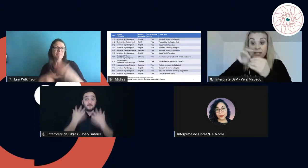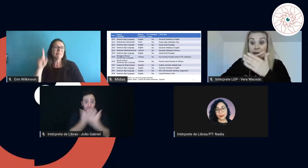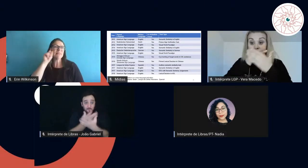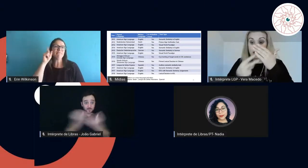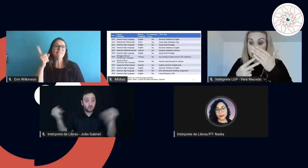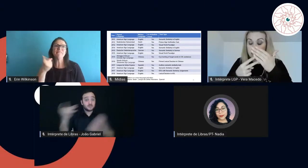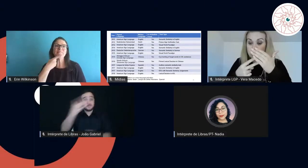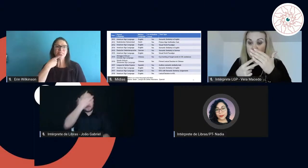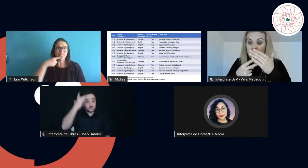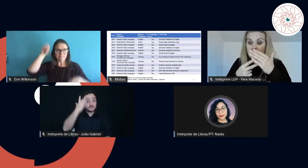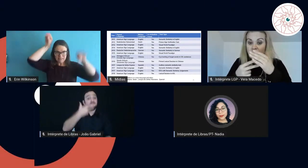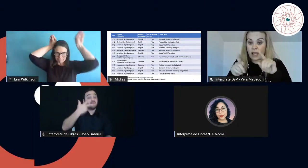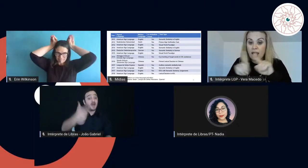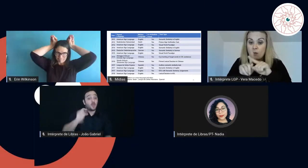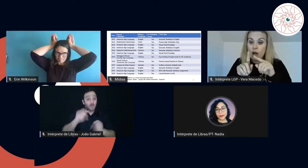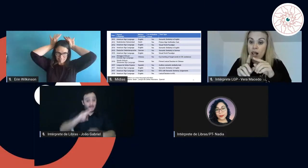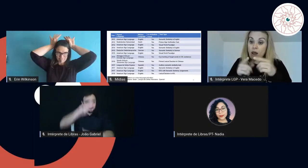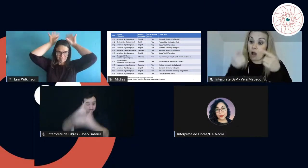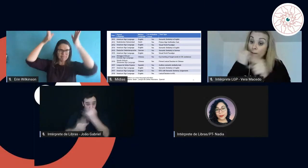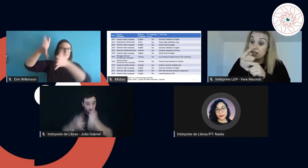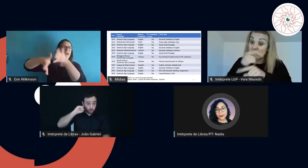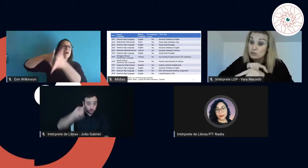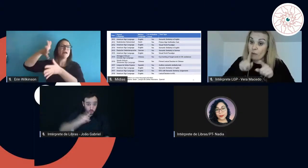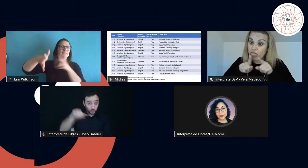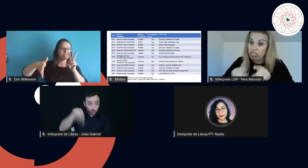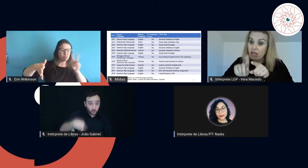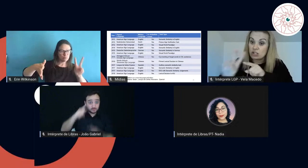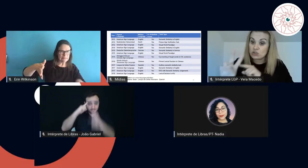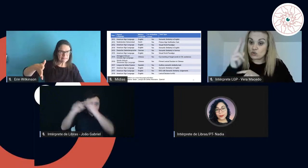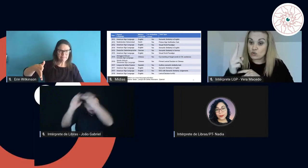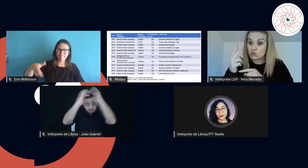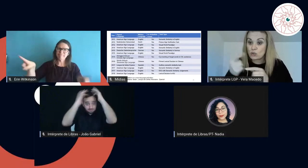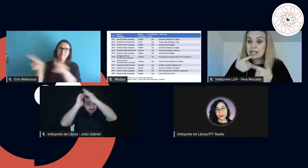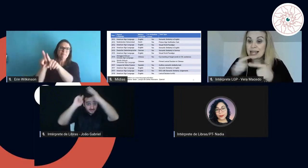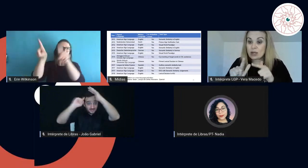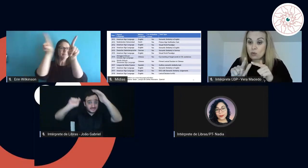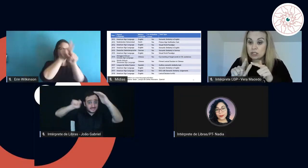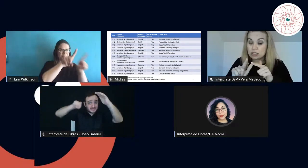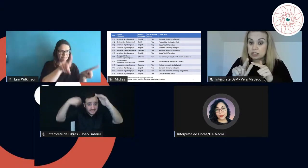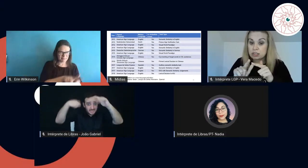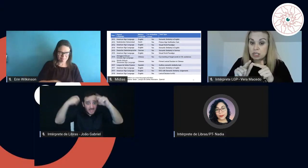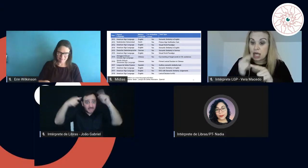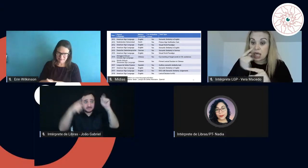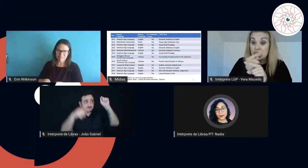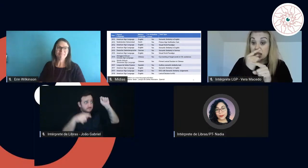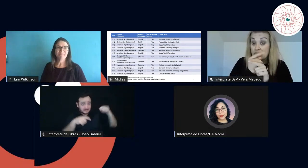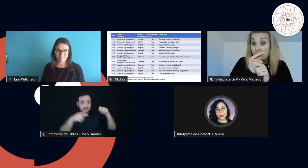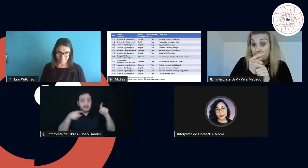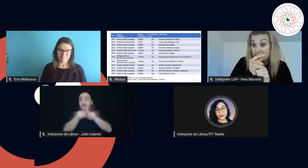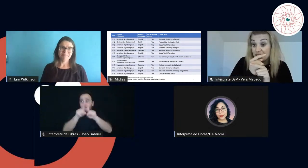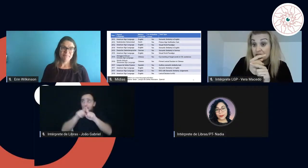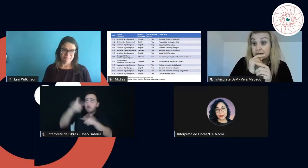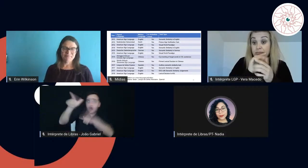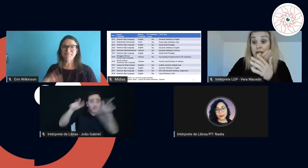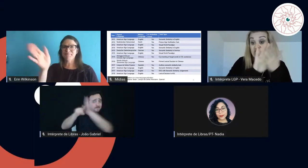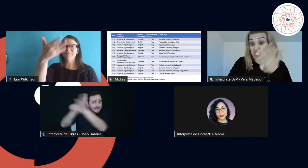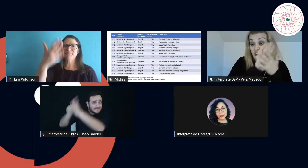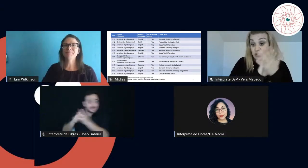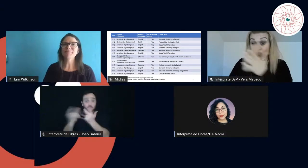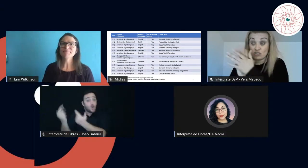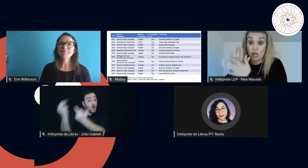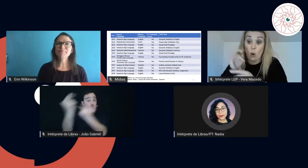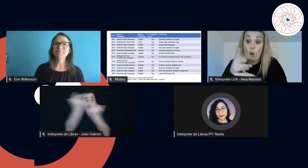aprender eh eh simultaneamente dois idiomas, quer sejam de mesma modalidade ou modalidades